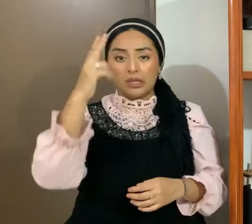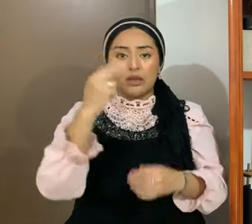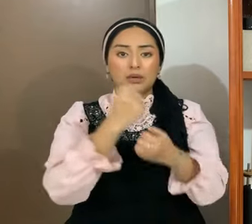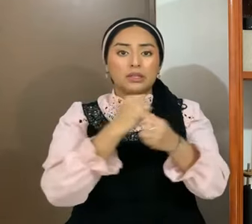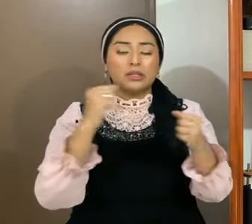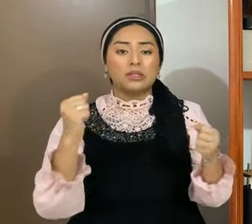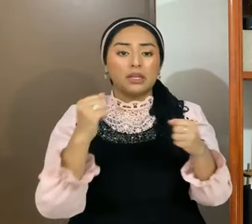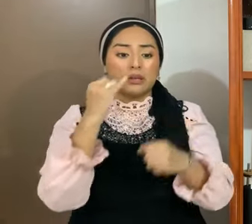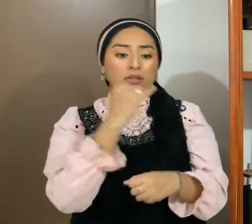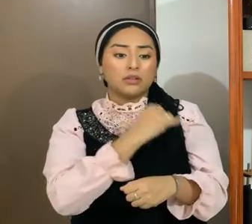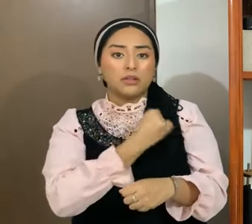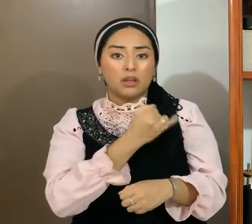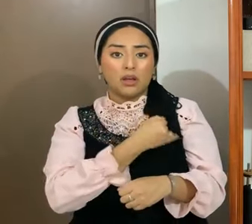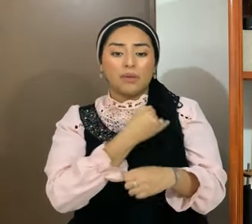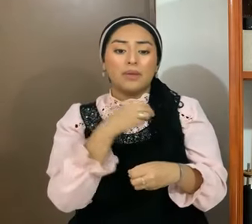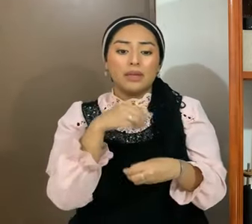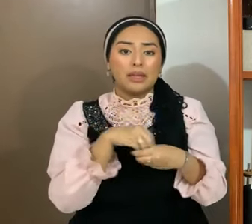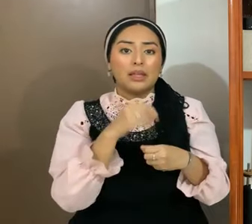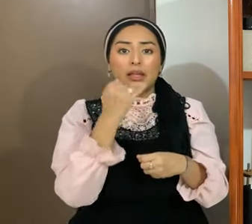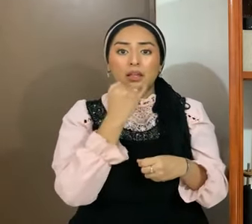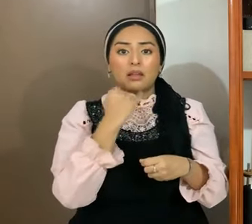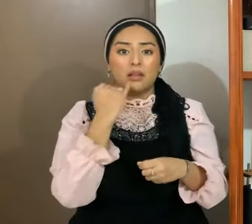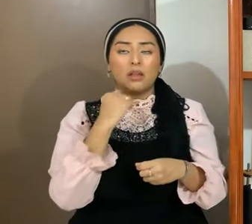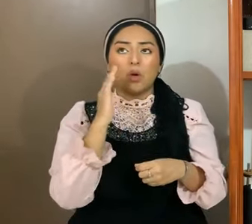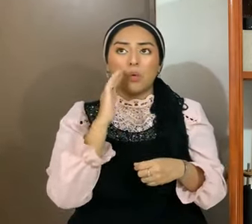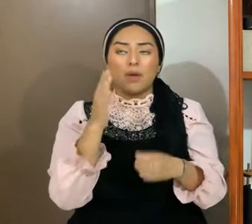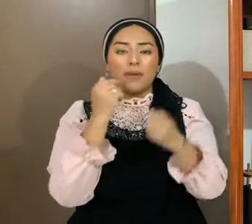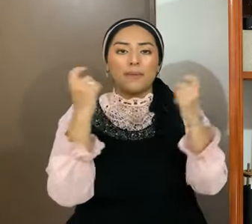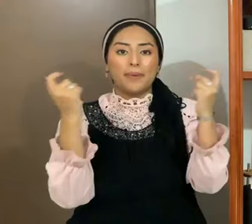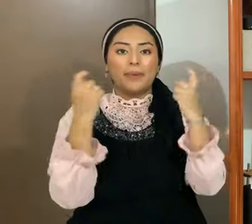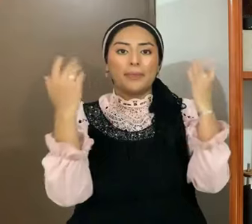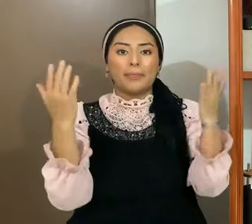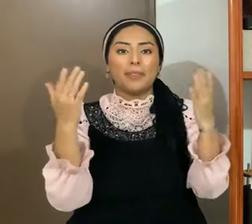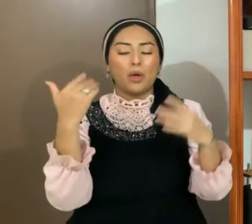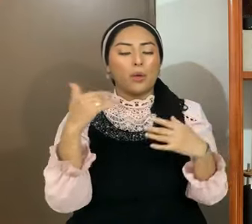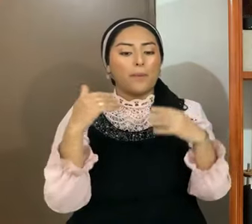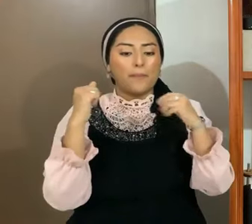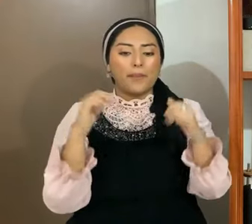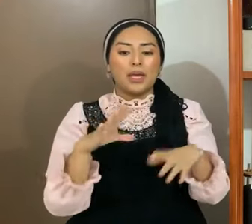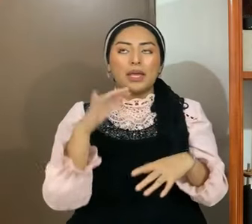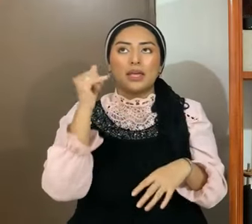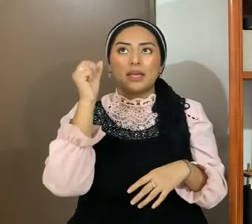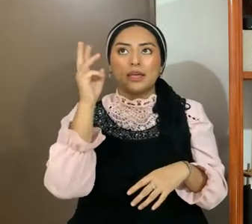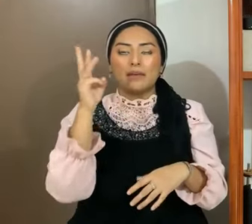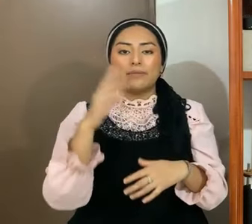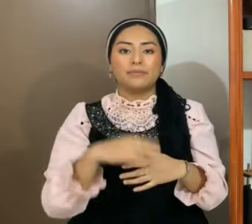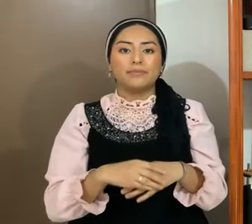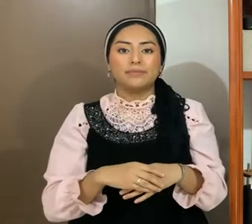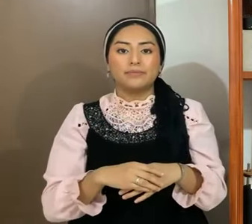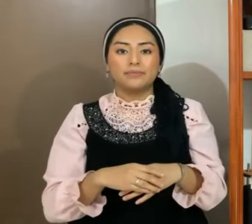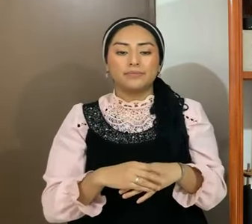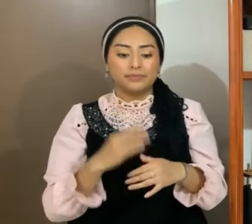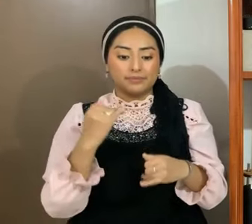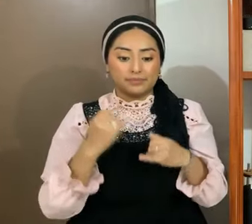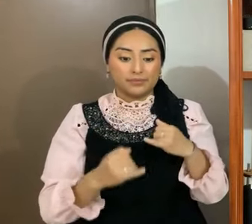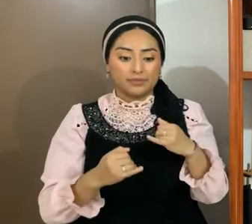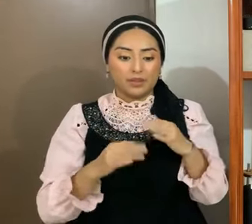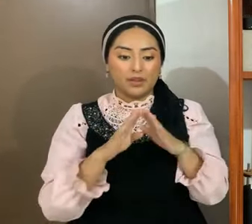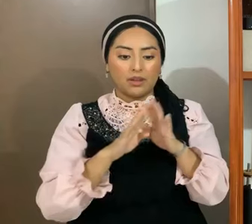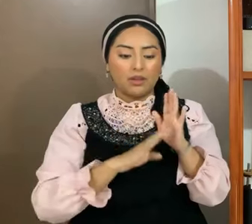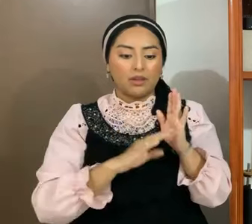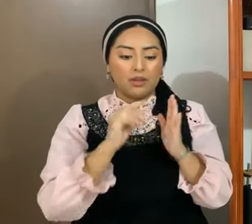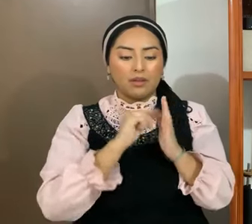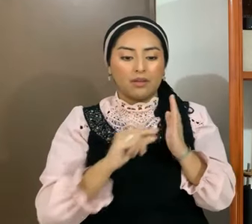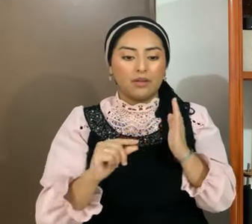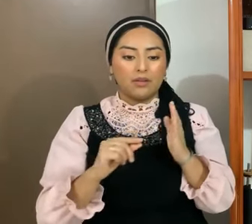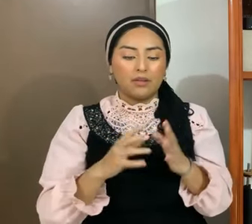redimió a Jacob, en Israel será exaltado. Bendito es Yahshua HaMashiach. Vamos a terminar esta cita, vamos a